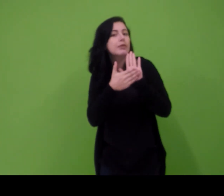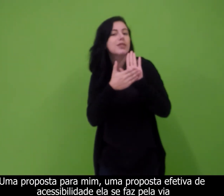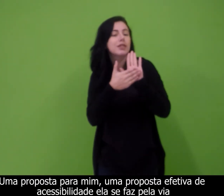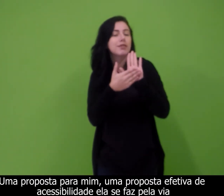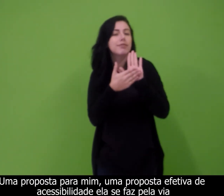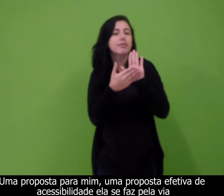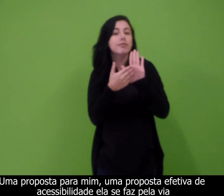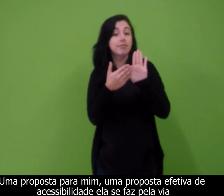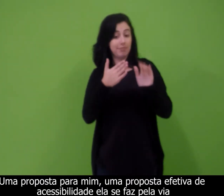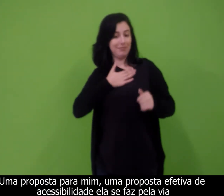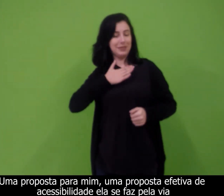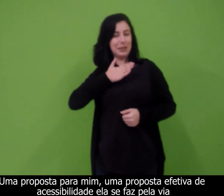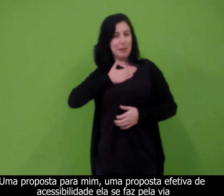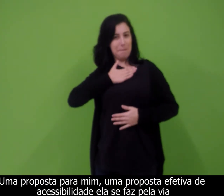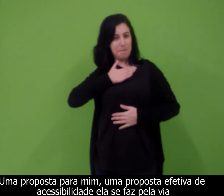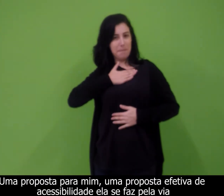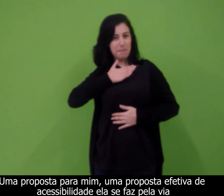Uma proposta,